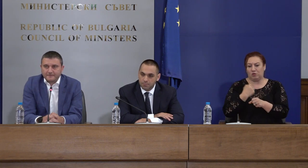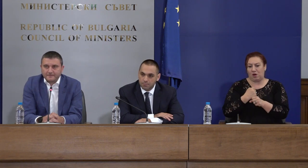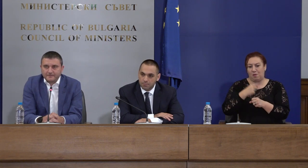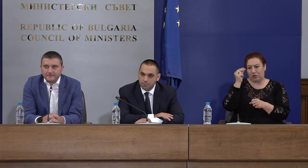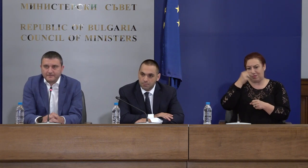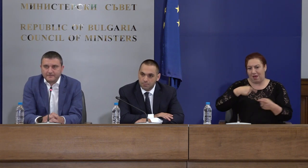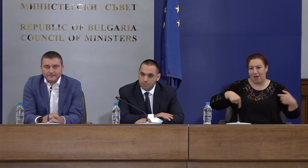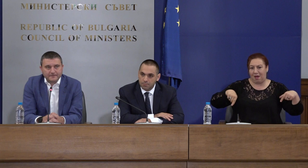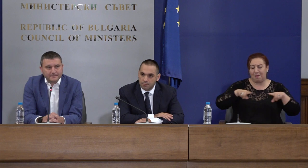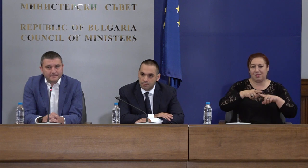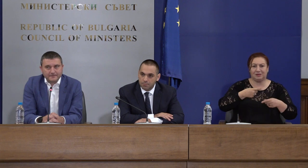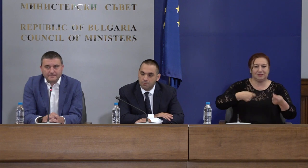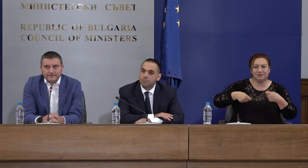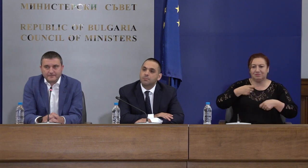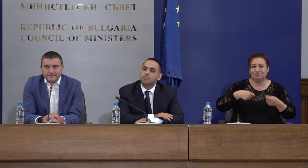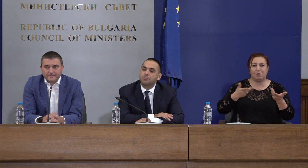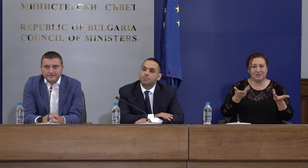пазар.